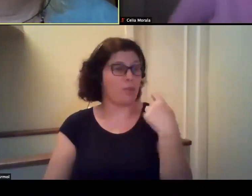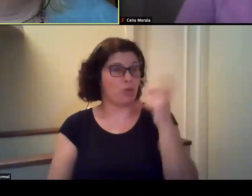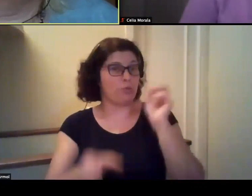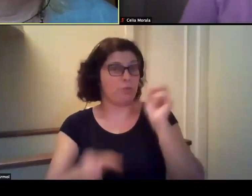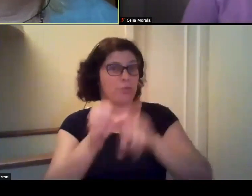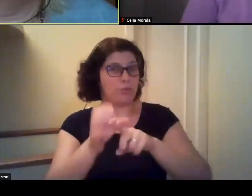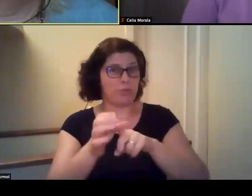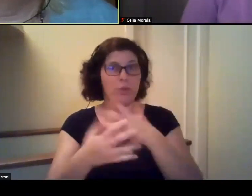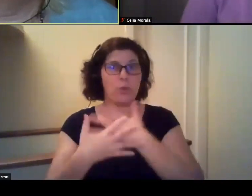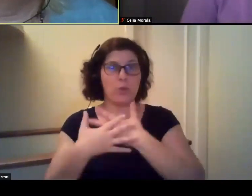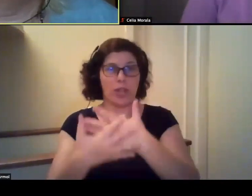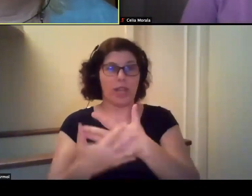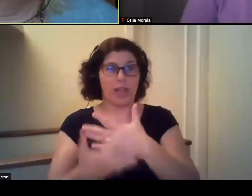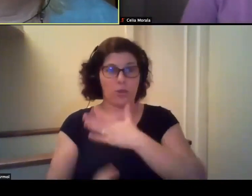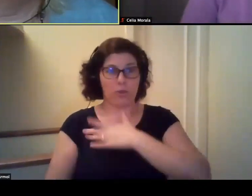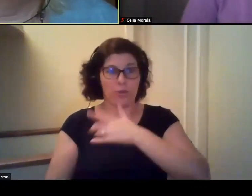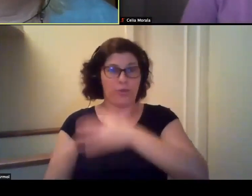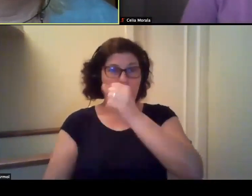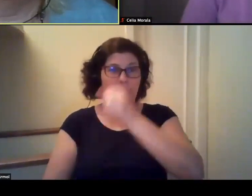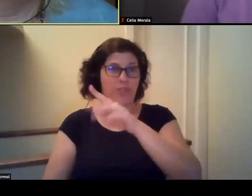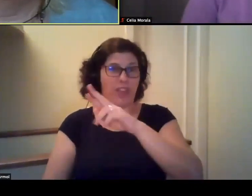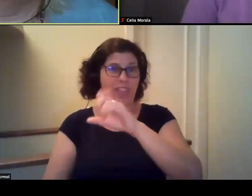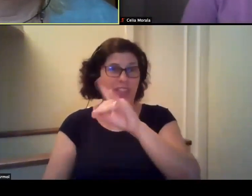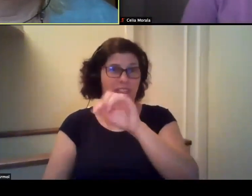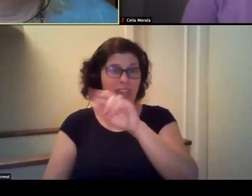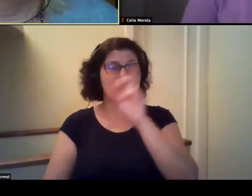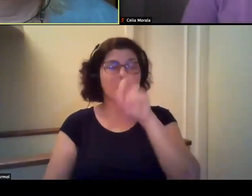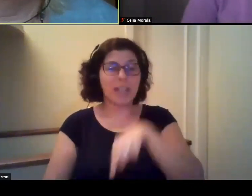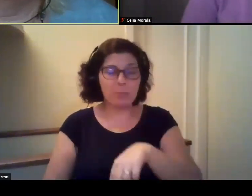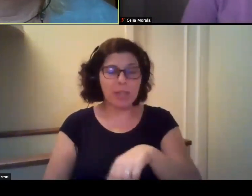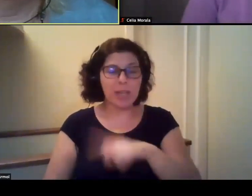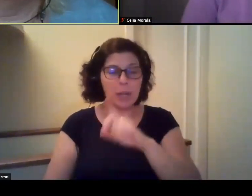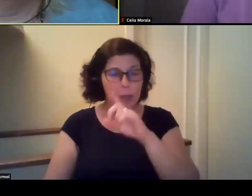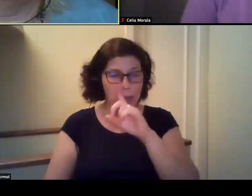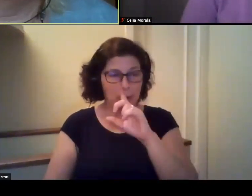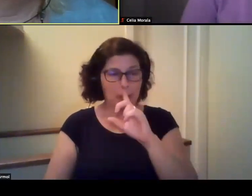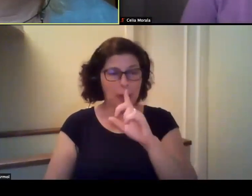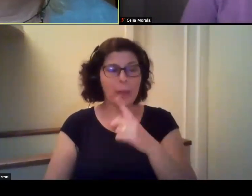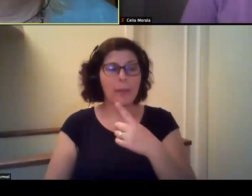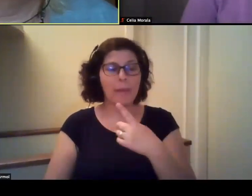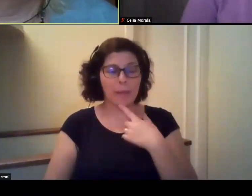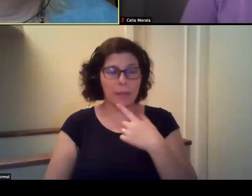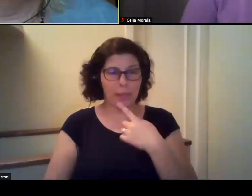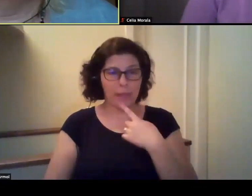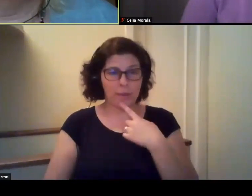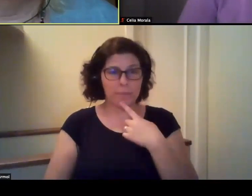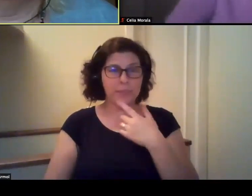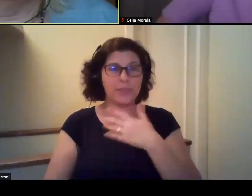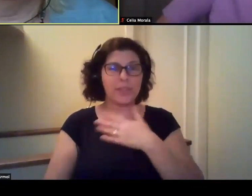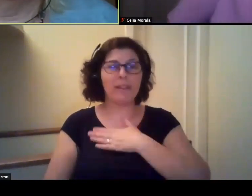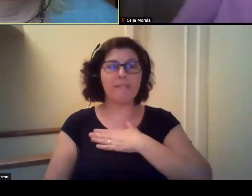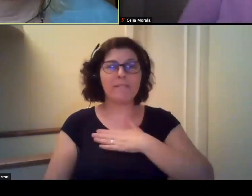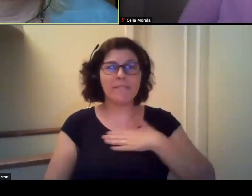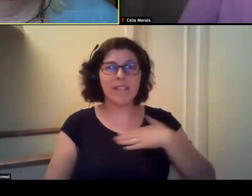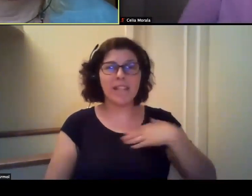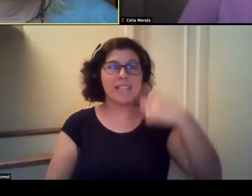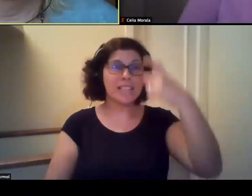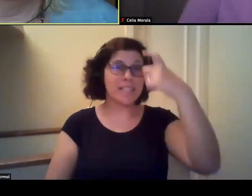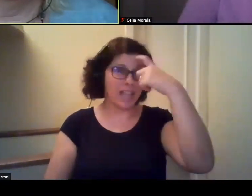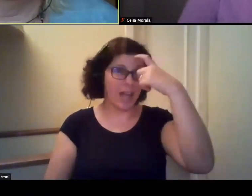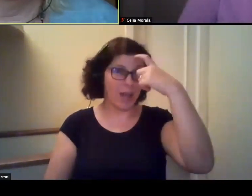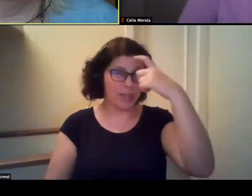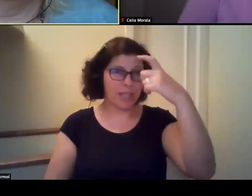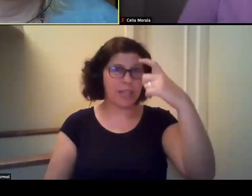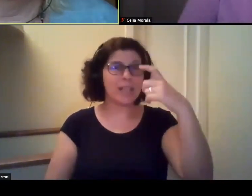FEDER y al mismo tiempo dice que le gustaría saber si puede hablar con alguien para